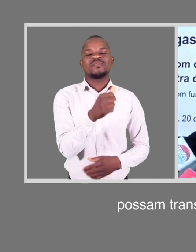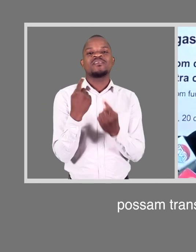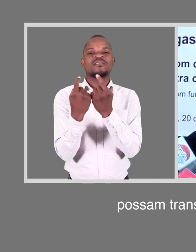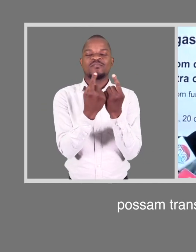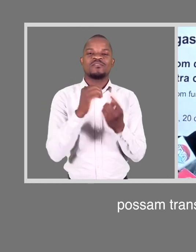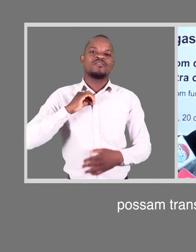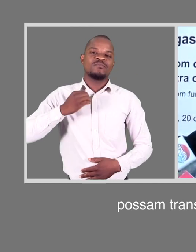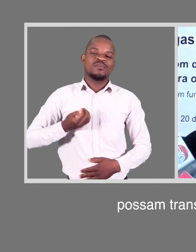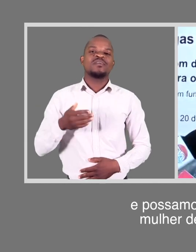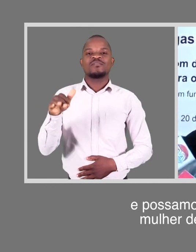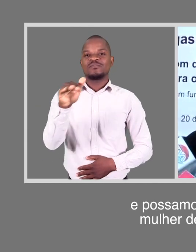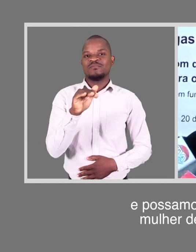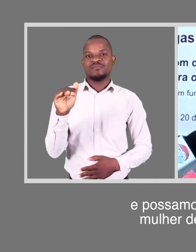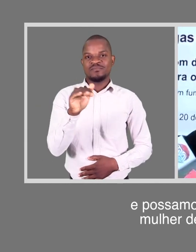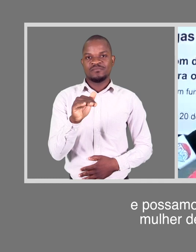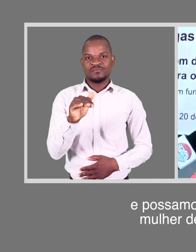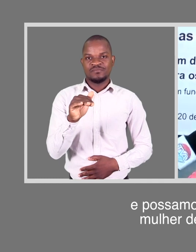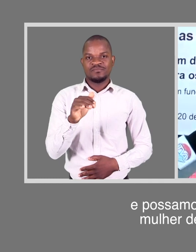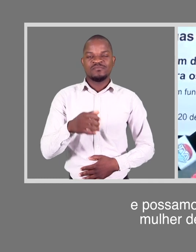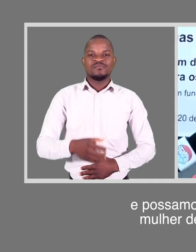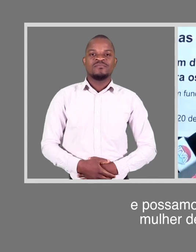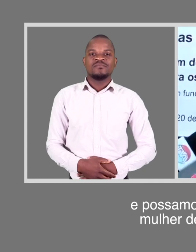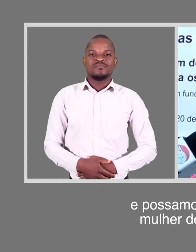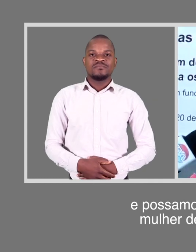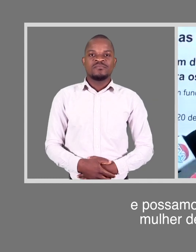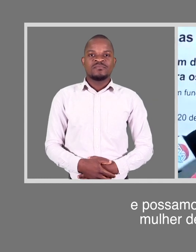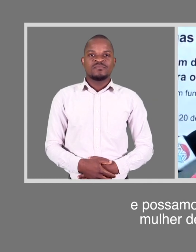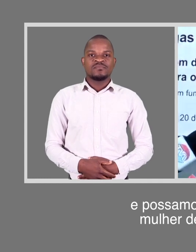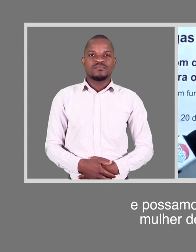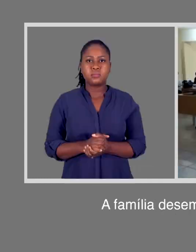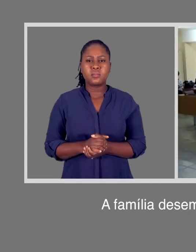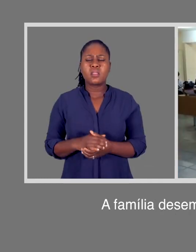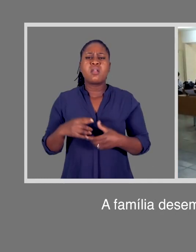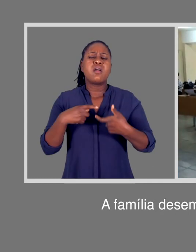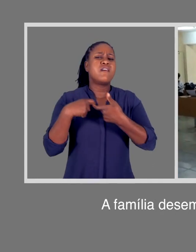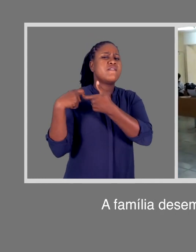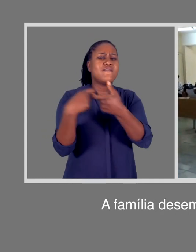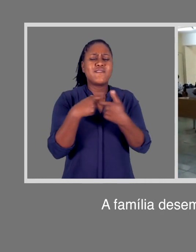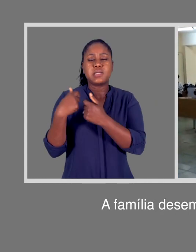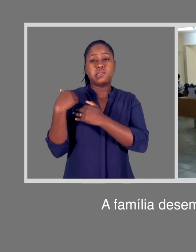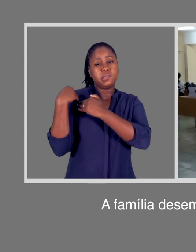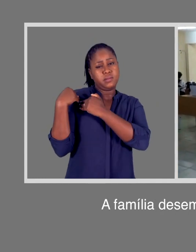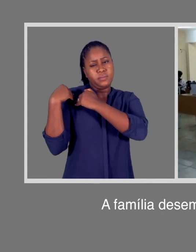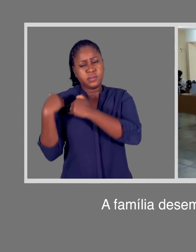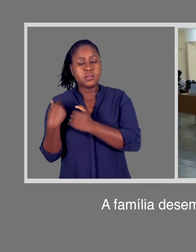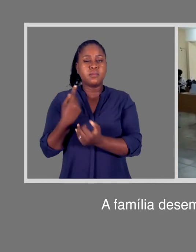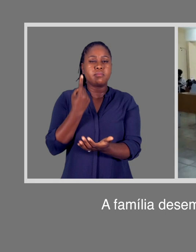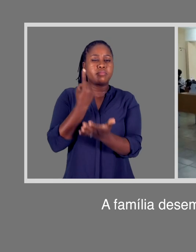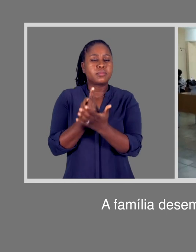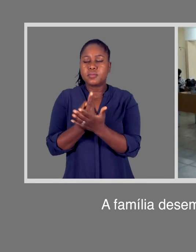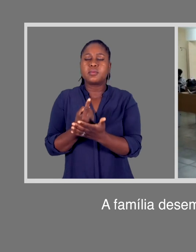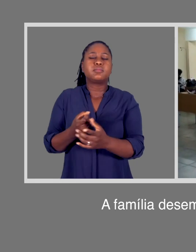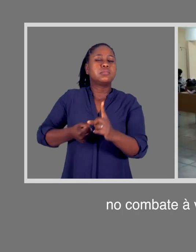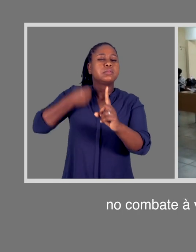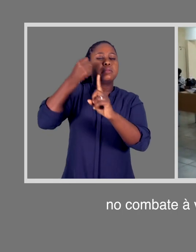possam transmitir esses conhecimentos e possamos melhorar a situação da mulher dentro das comunidades. A família desempenha um